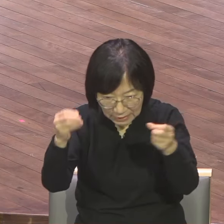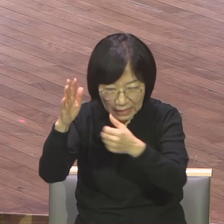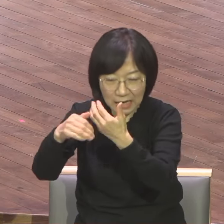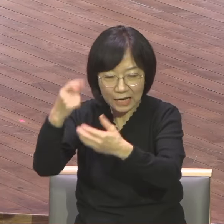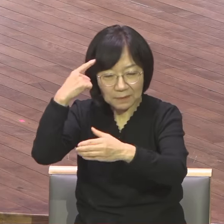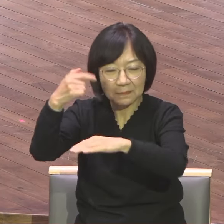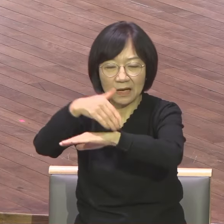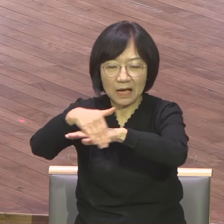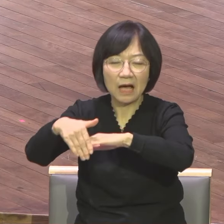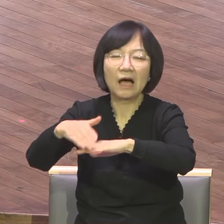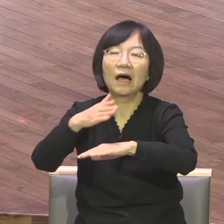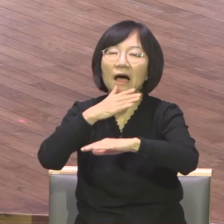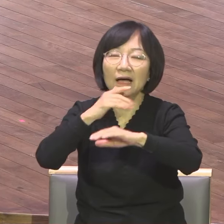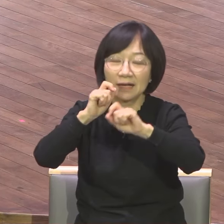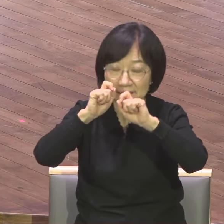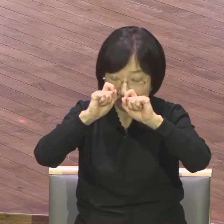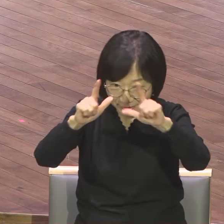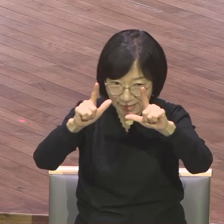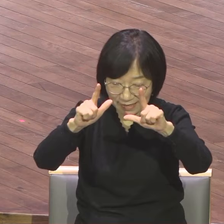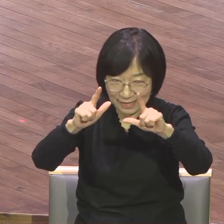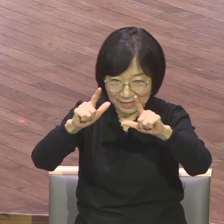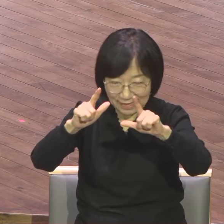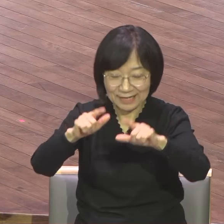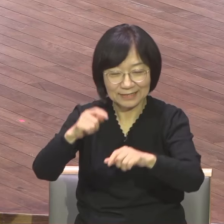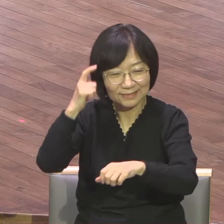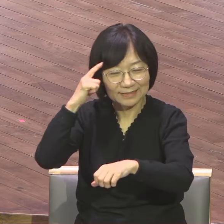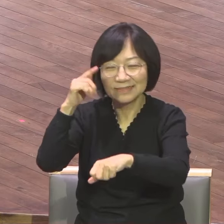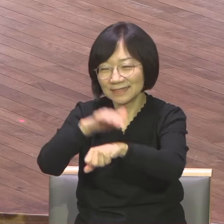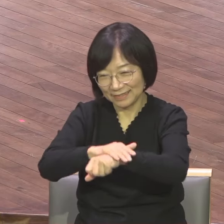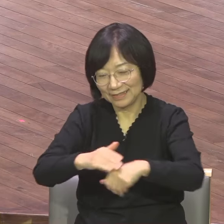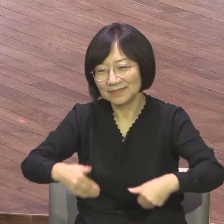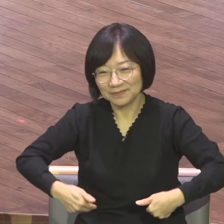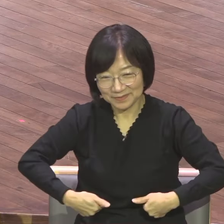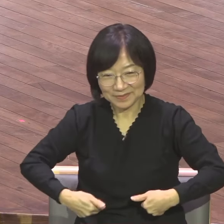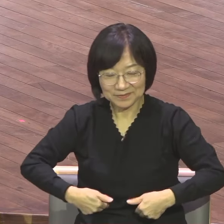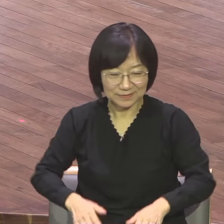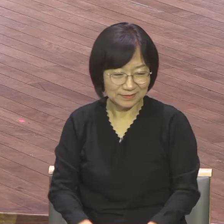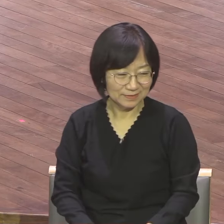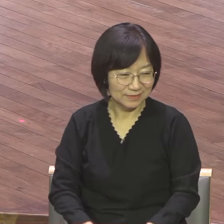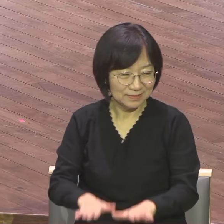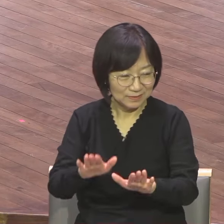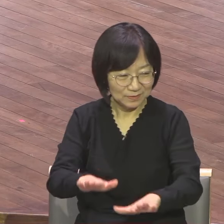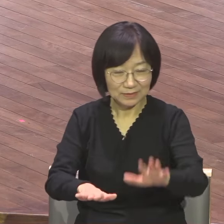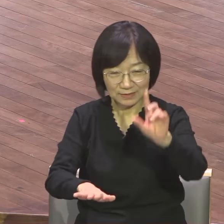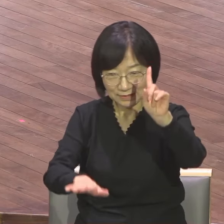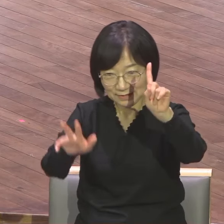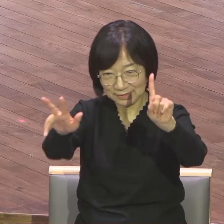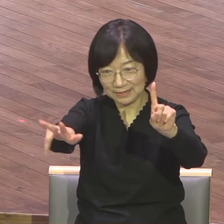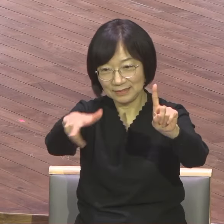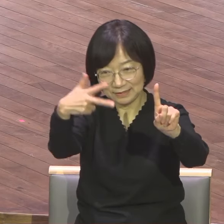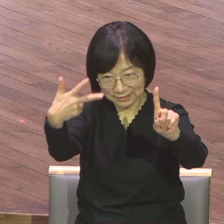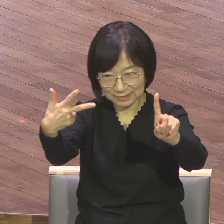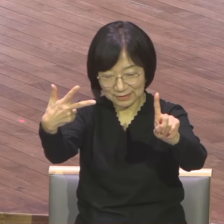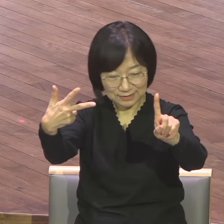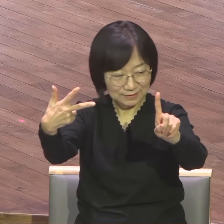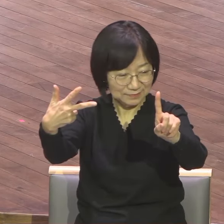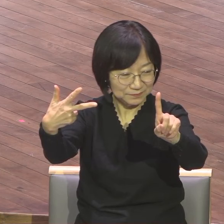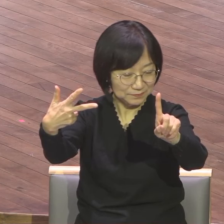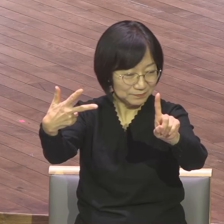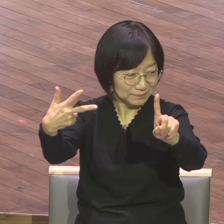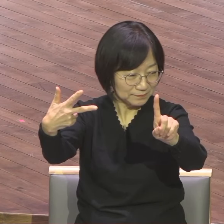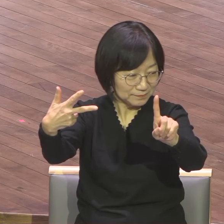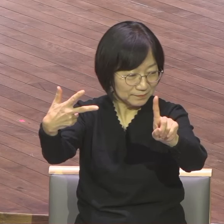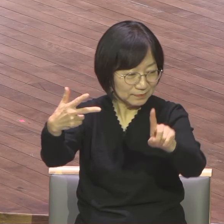실행하는 이런 성경적 지혜가 있어야 됩니다. 솔로몬은 본문 7절에 이 사실을 정확하게 밝히고